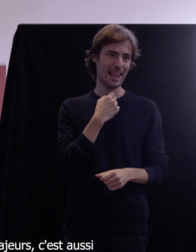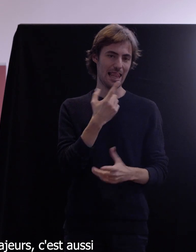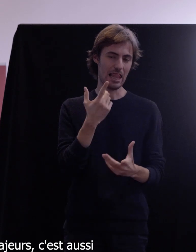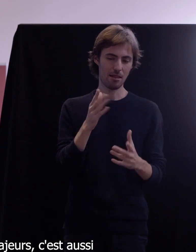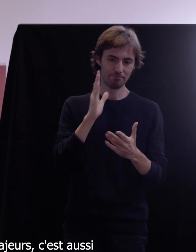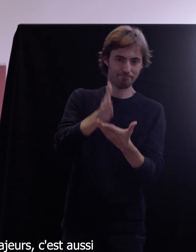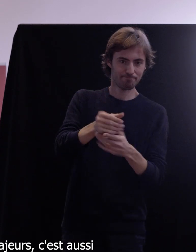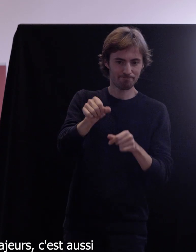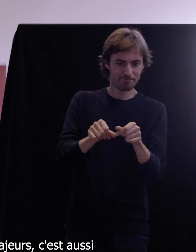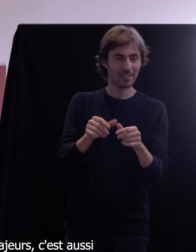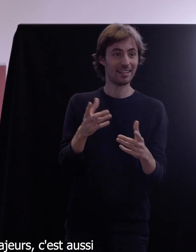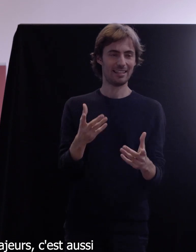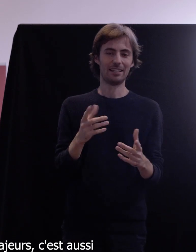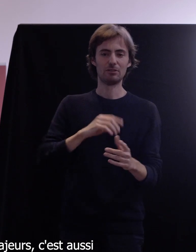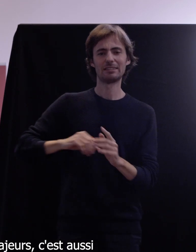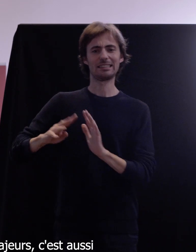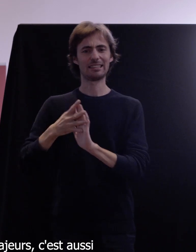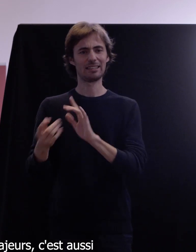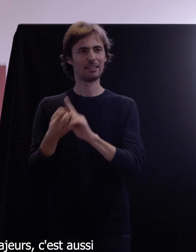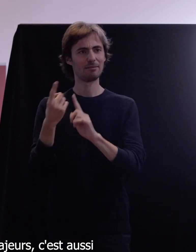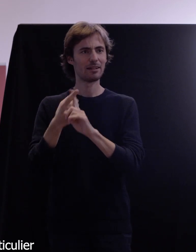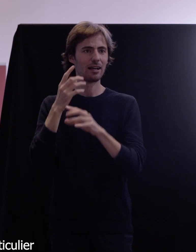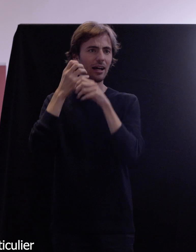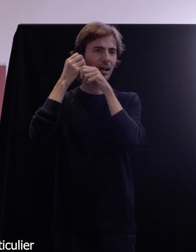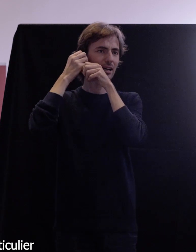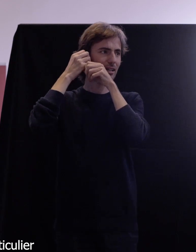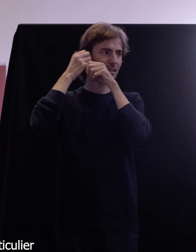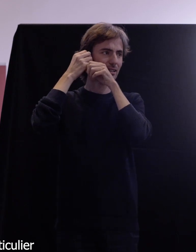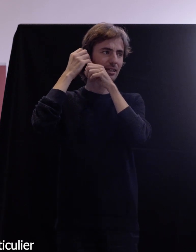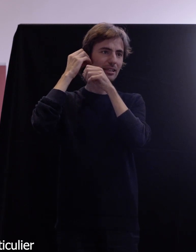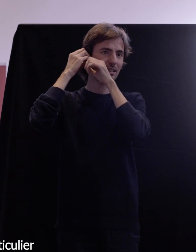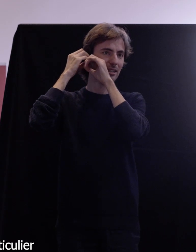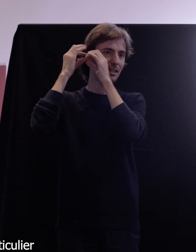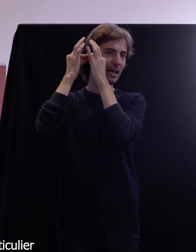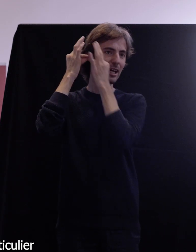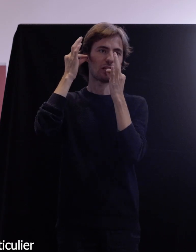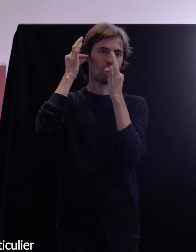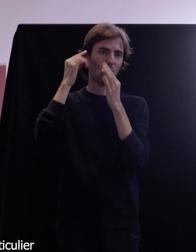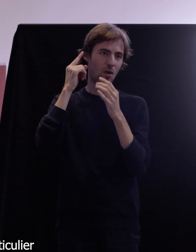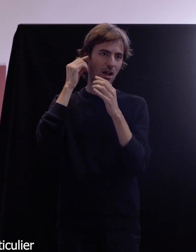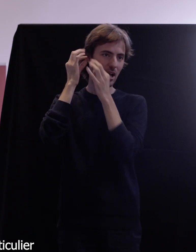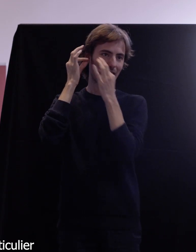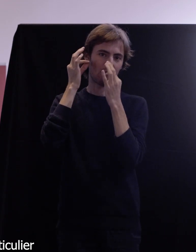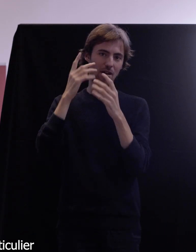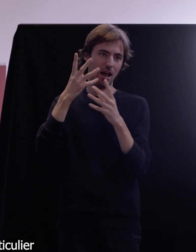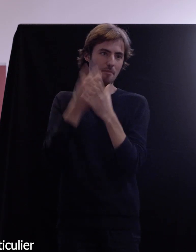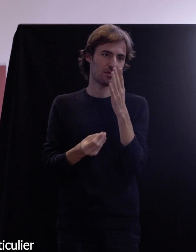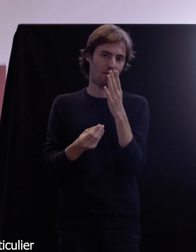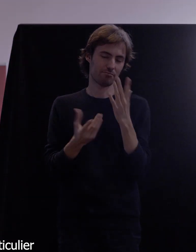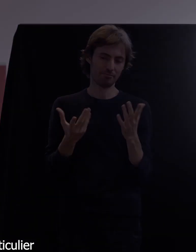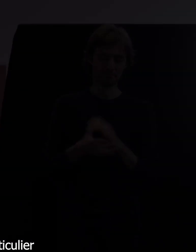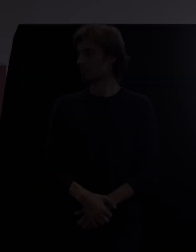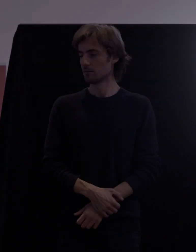critères majeurs, c'est aussi l'absence de canaux semi-circulaires, et en particulier des canaux semi-circulaires latéraux.